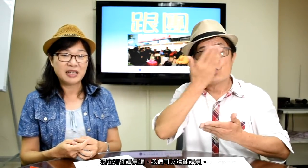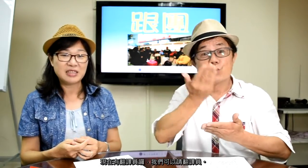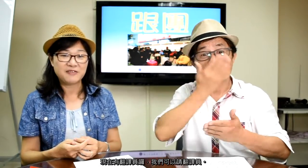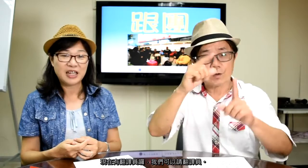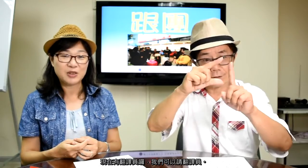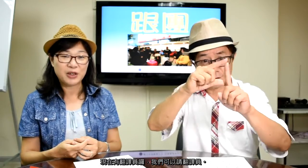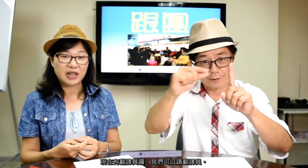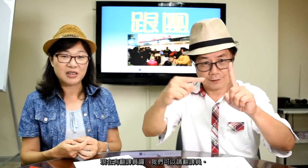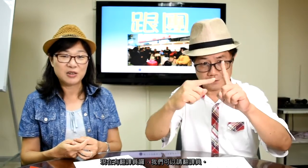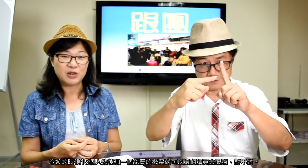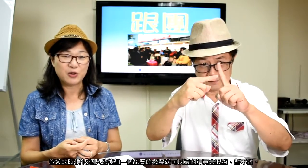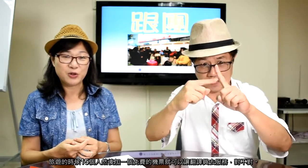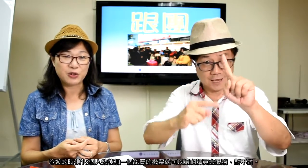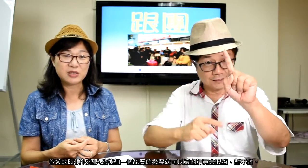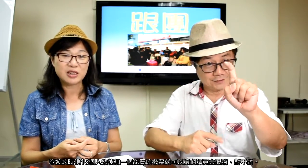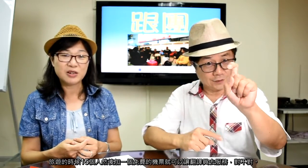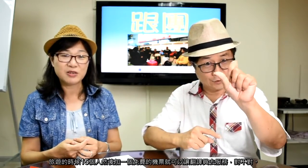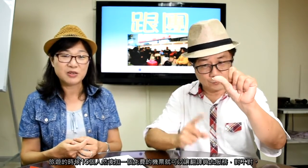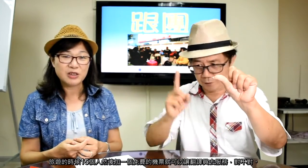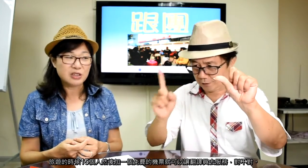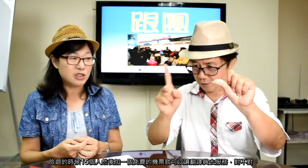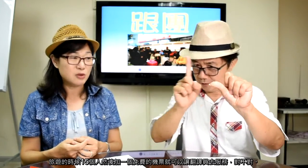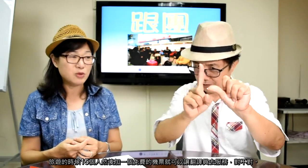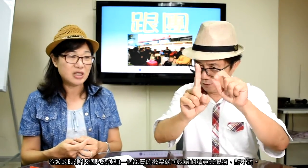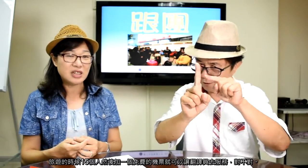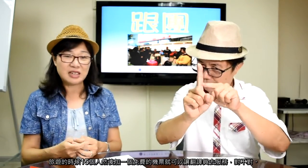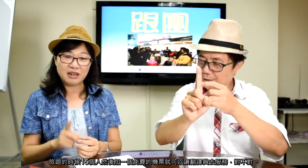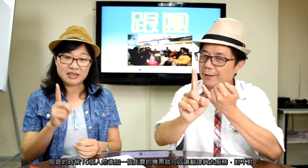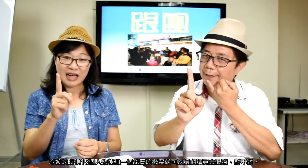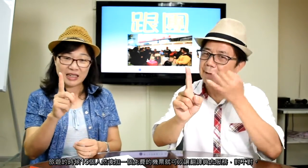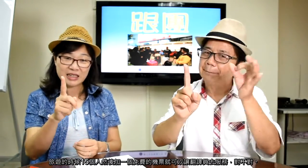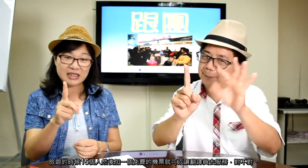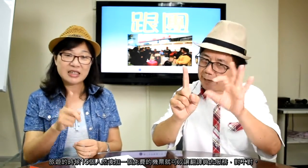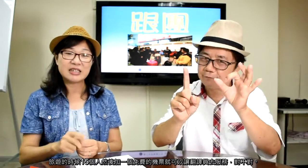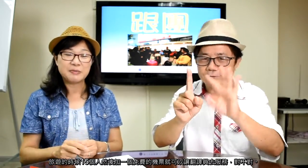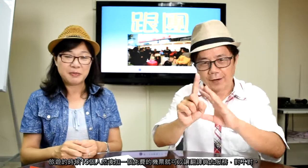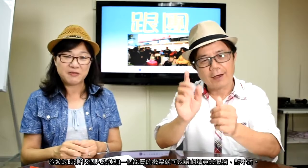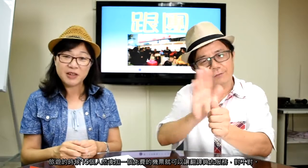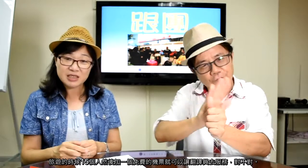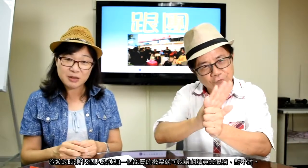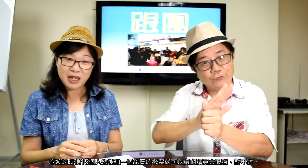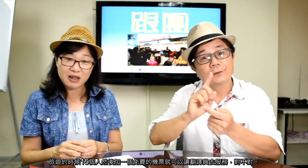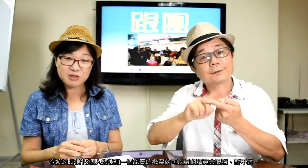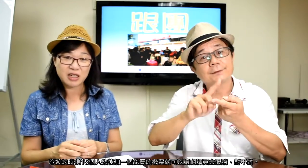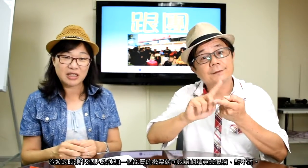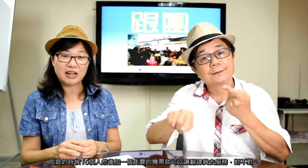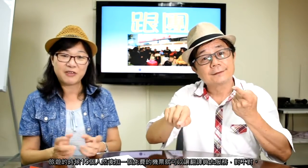以请翻译员旅游的时候，15个人，然后加一个免费的机票，就可以让翻